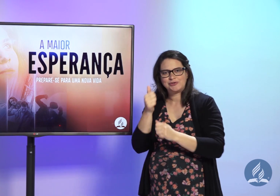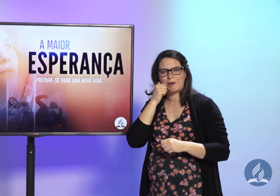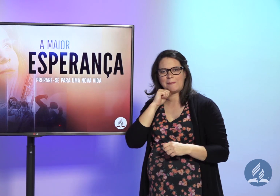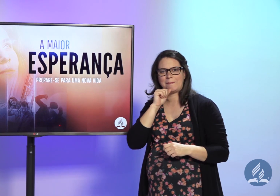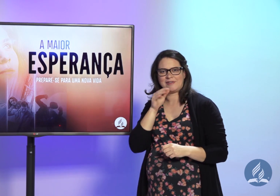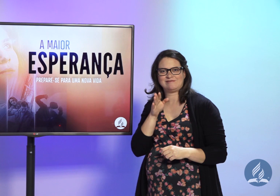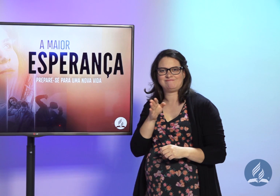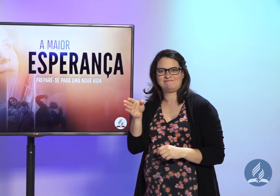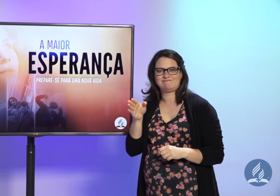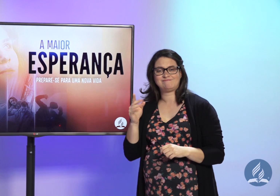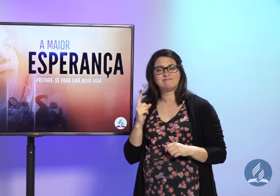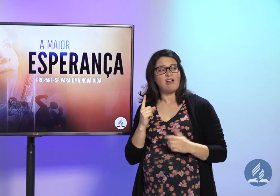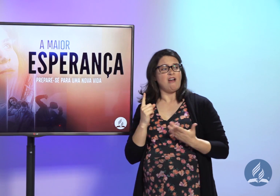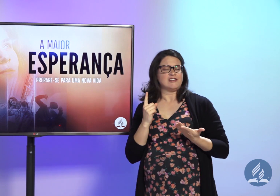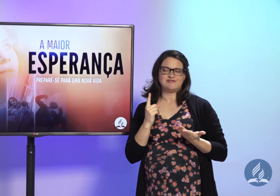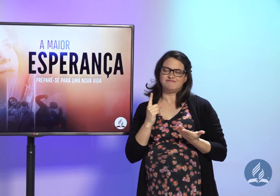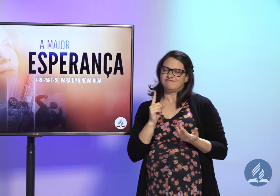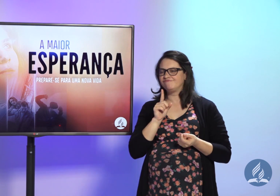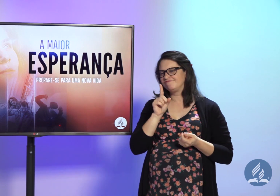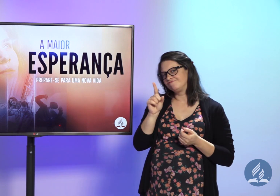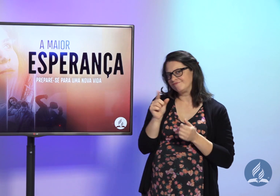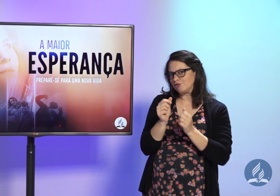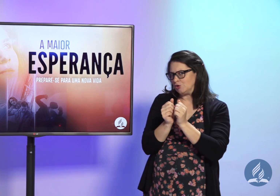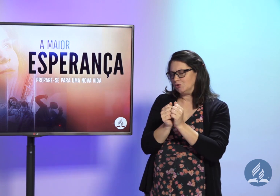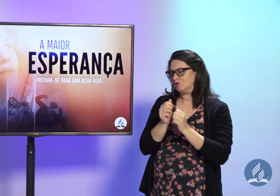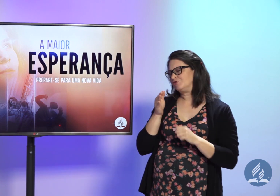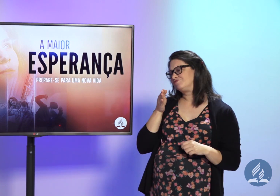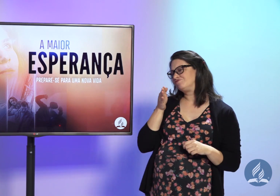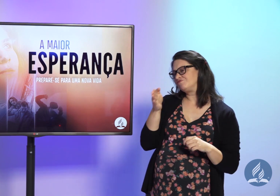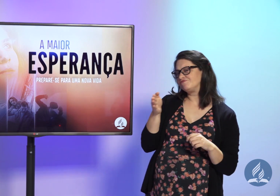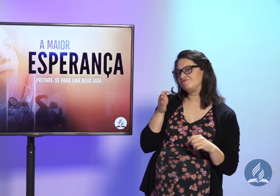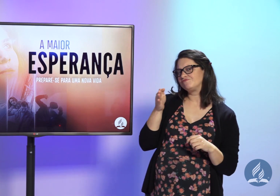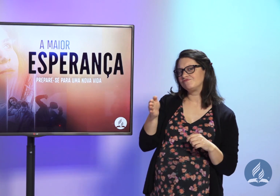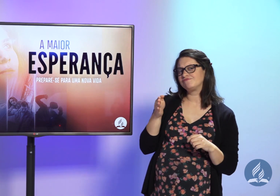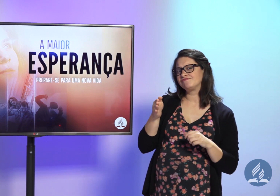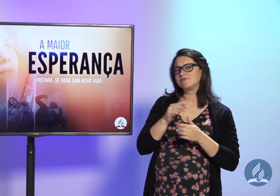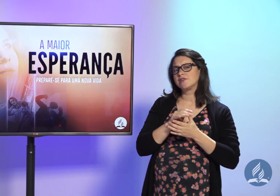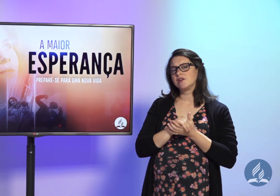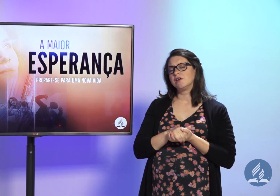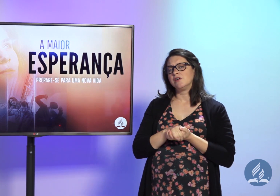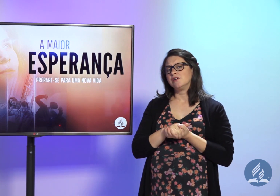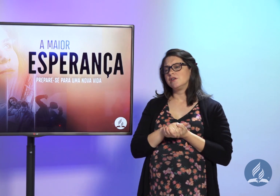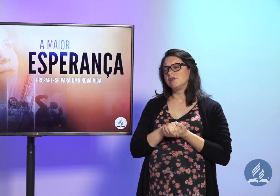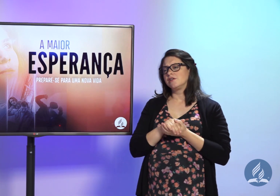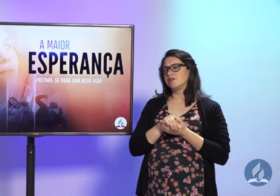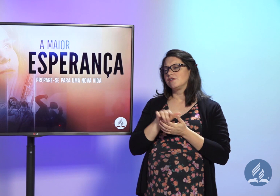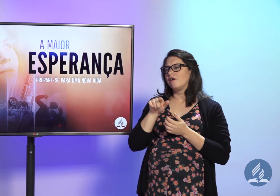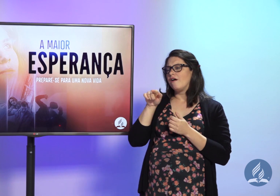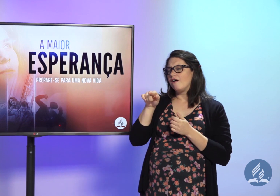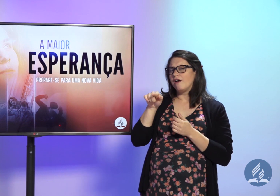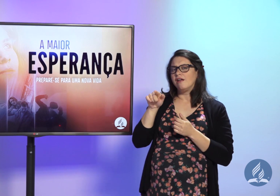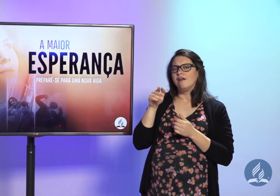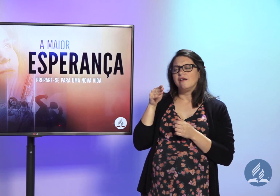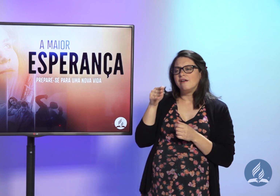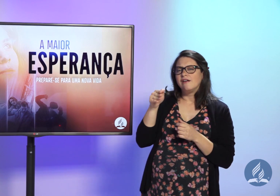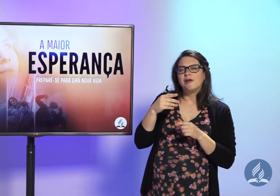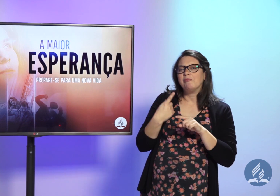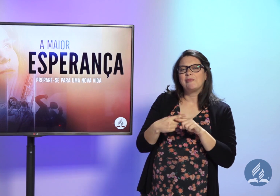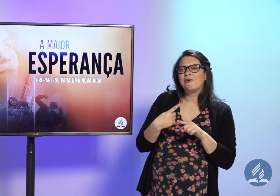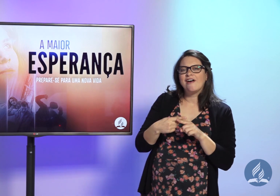Aconteceu que o pai parou de frequentar a igreja e começou a frequentar a igreja que a mãe frequentava. Essa pessoa